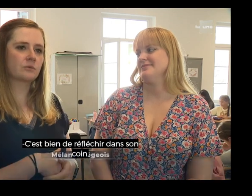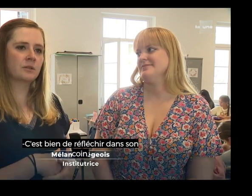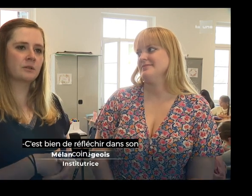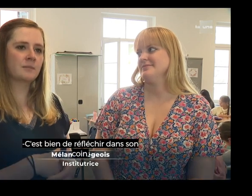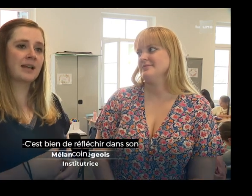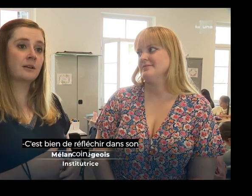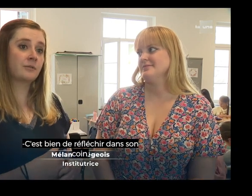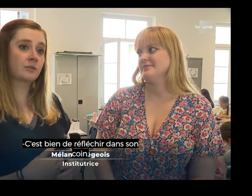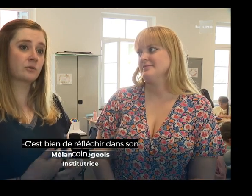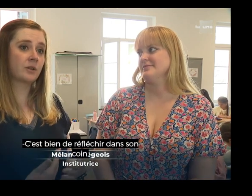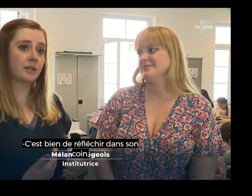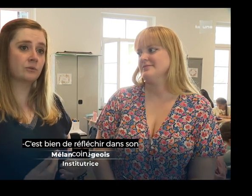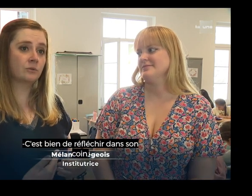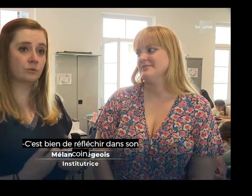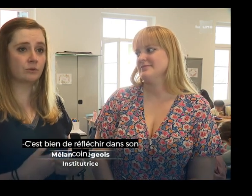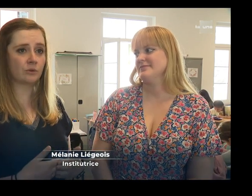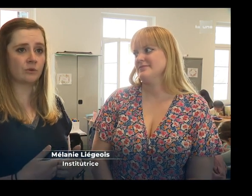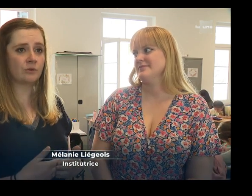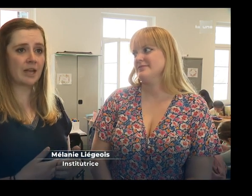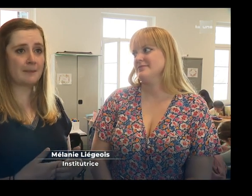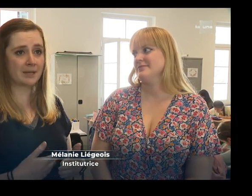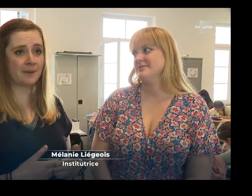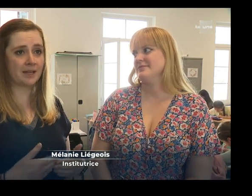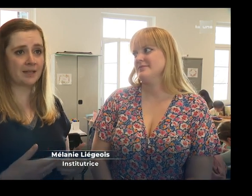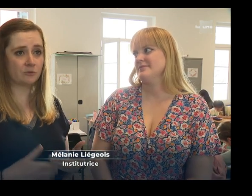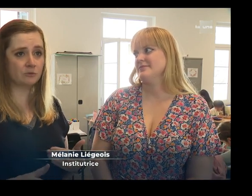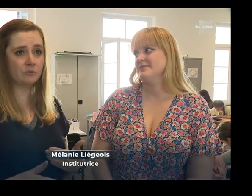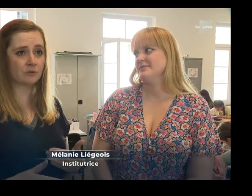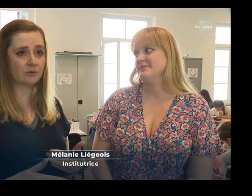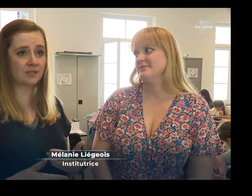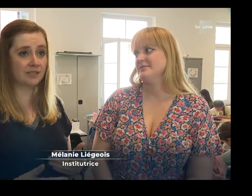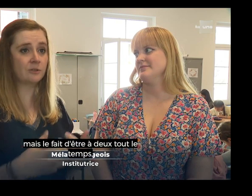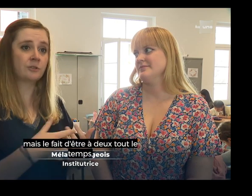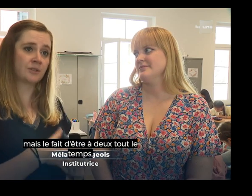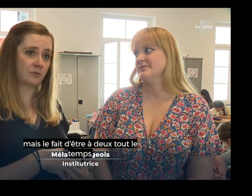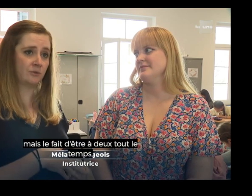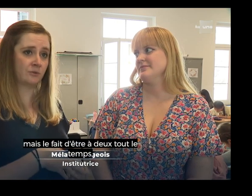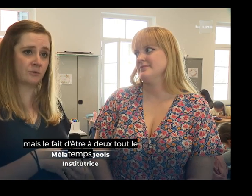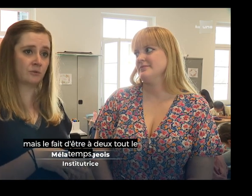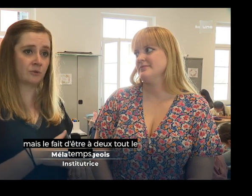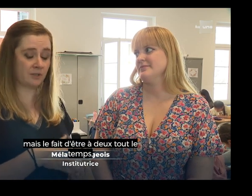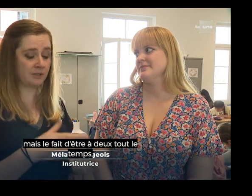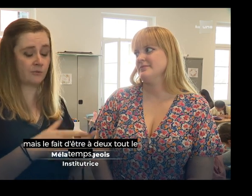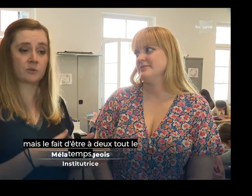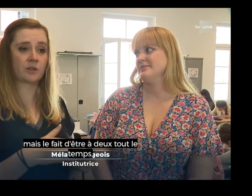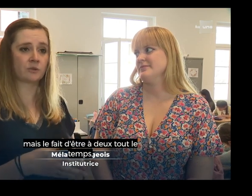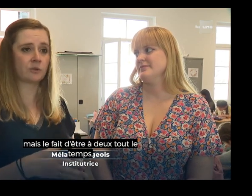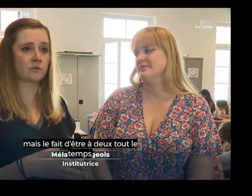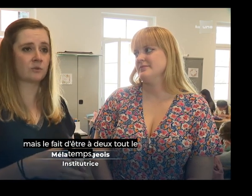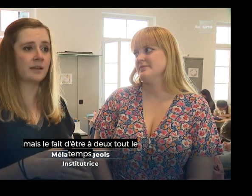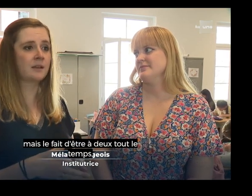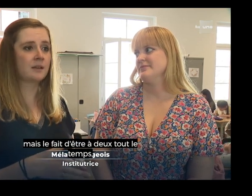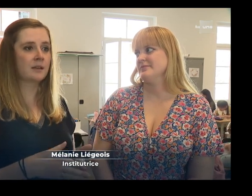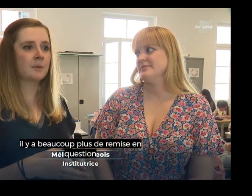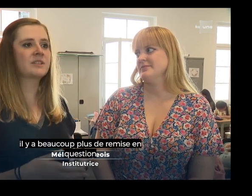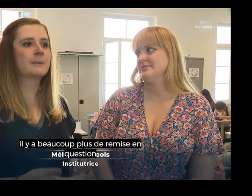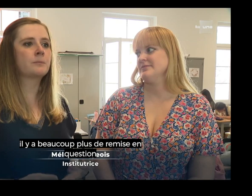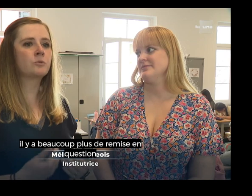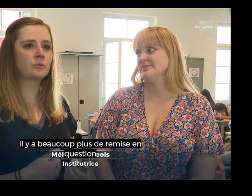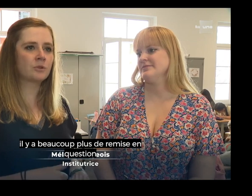coin. Mais là, le fait qu'on soit à deux tout le temps, à préparer les cours qui se donnent en inclusion quand les enfants sourds et entendants sont là, mais en fait, il y a beaucoup plus de